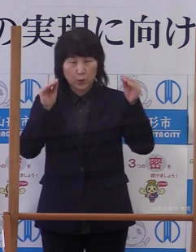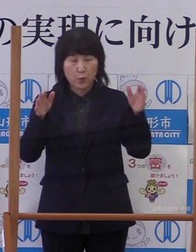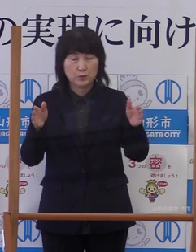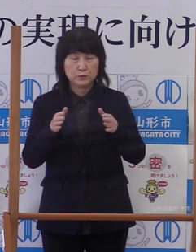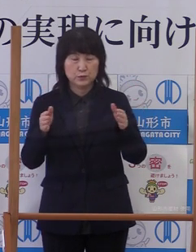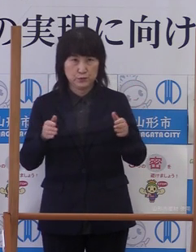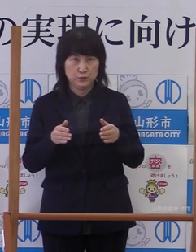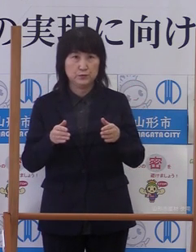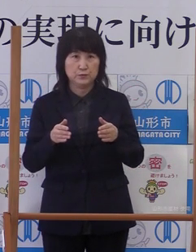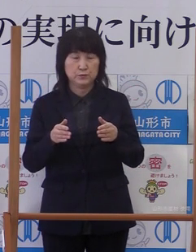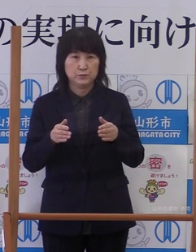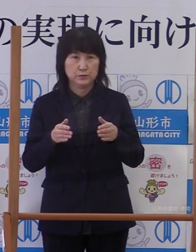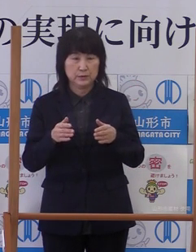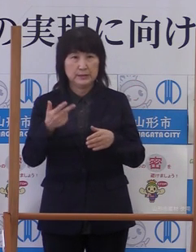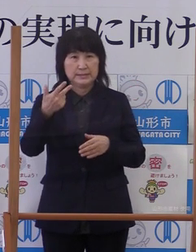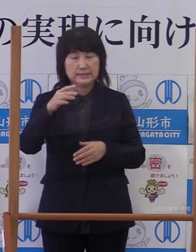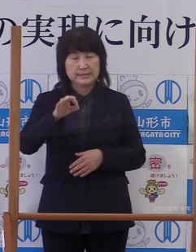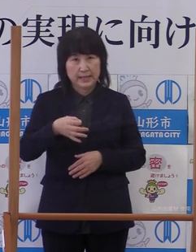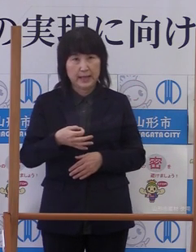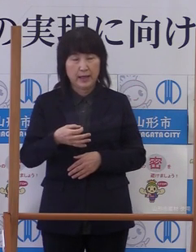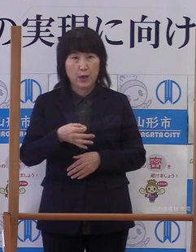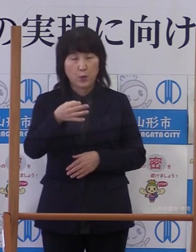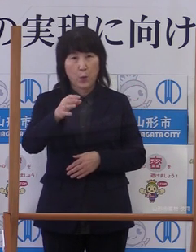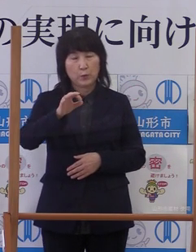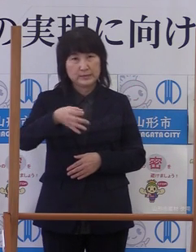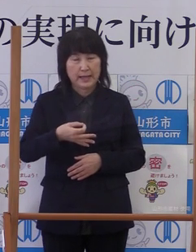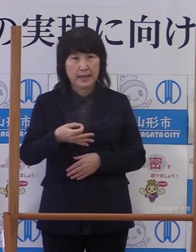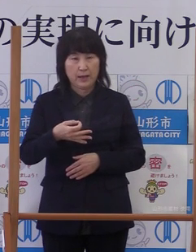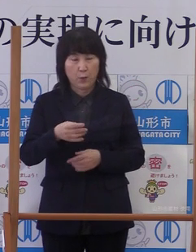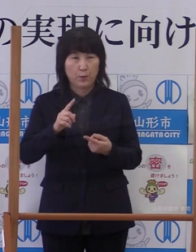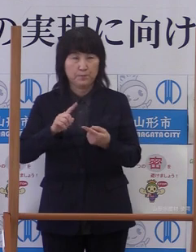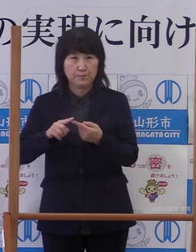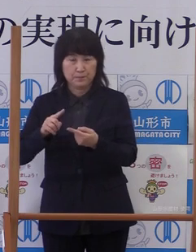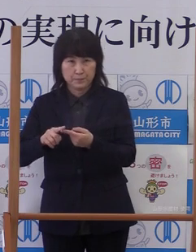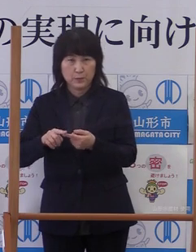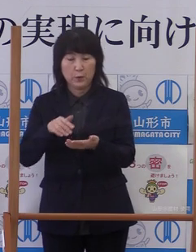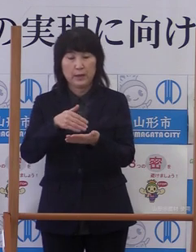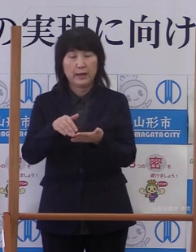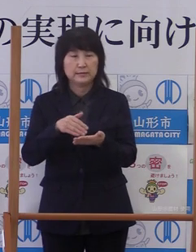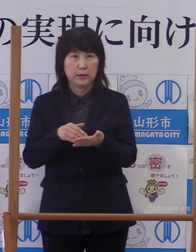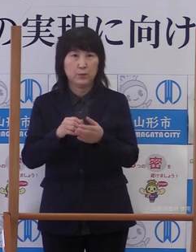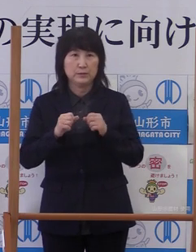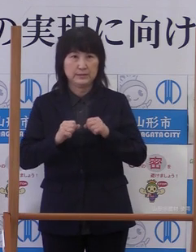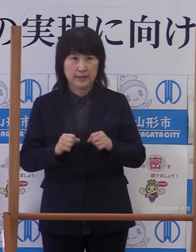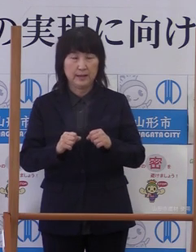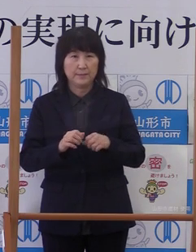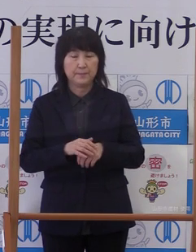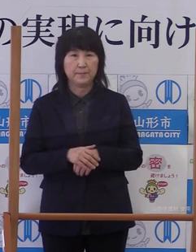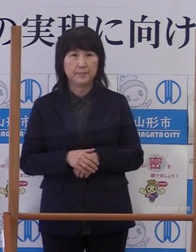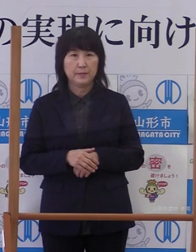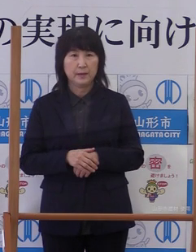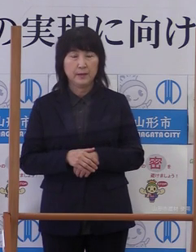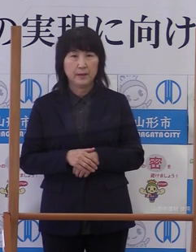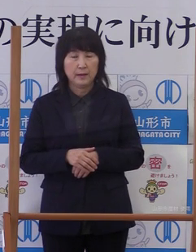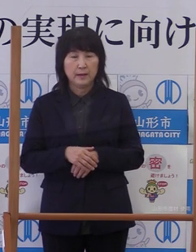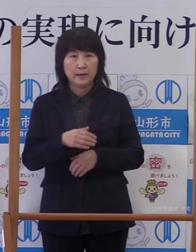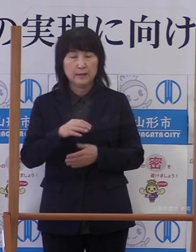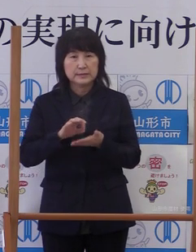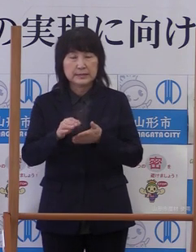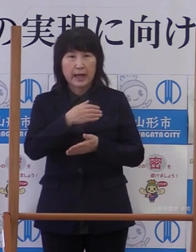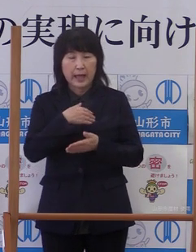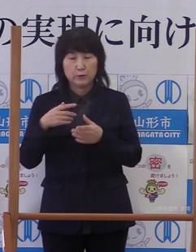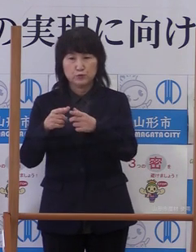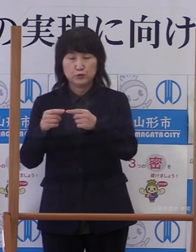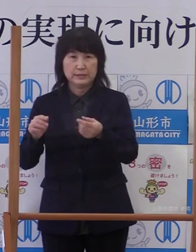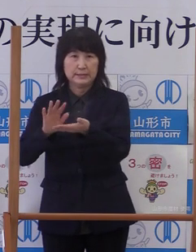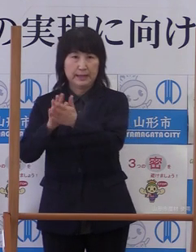め、市税及び交付税等の的確な見積もりを行うとともに、活用可能な国